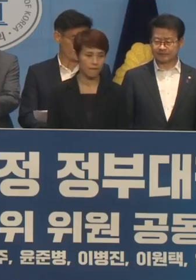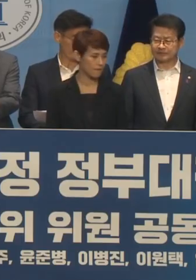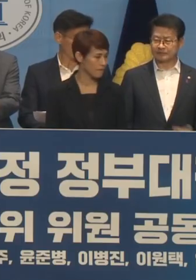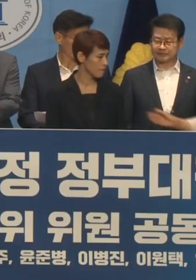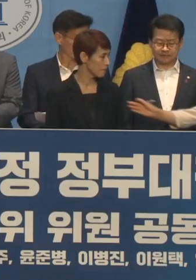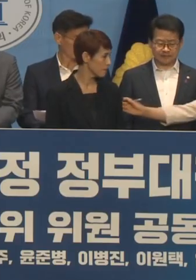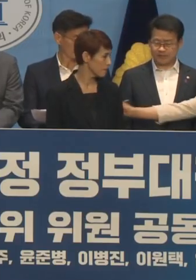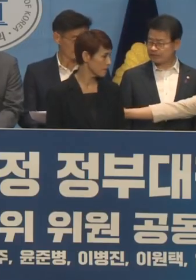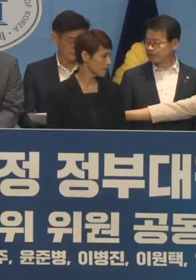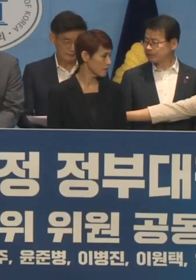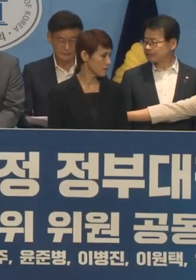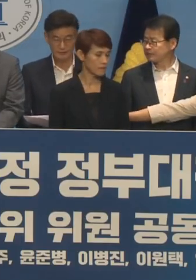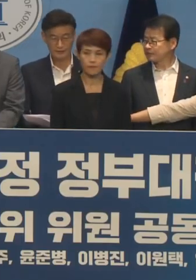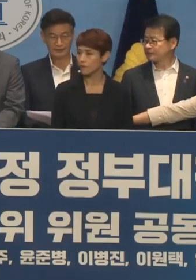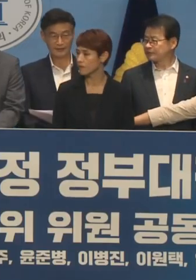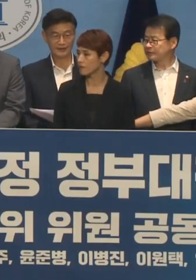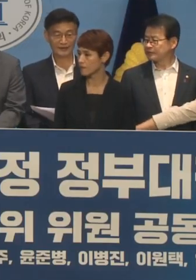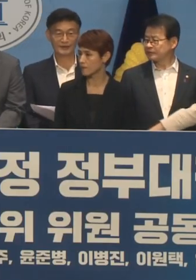그래?